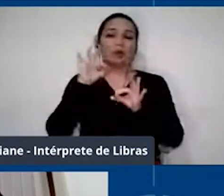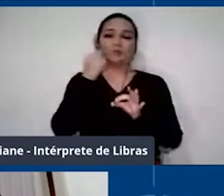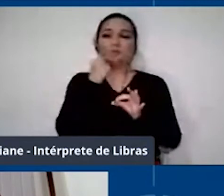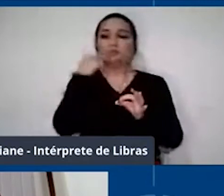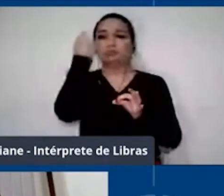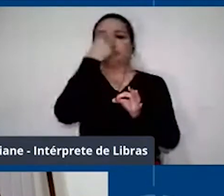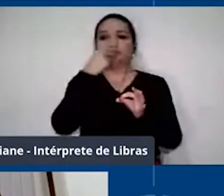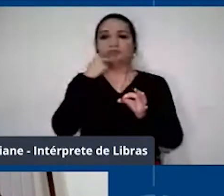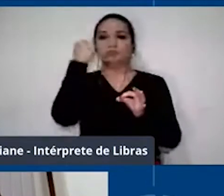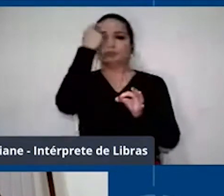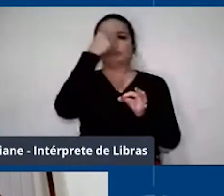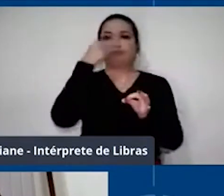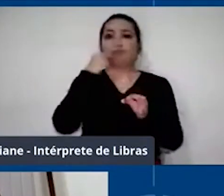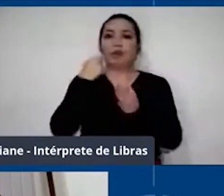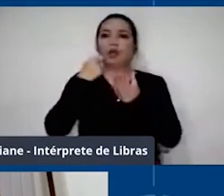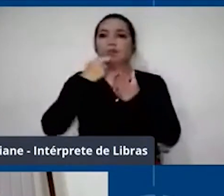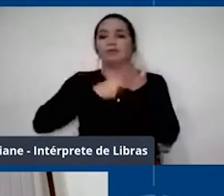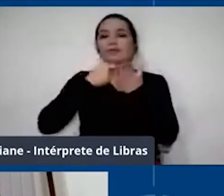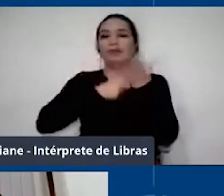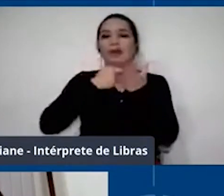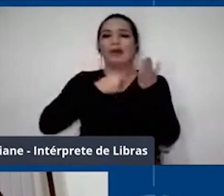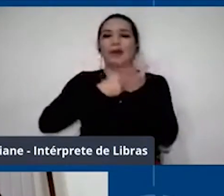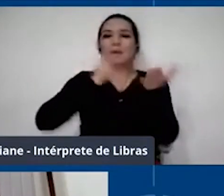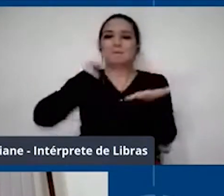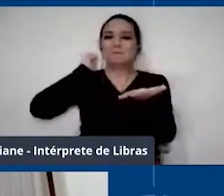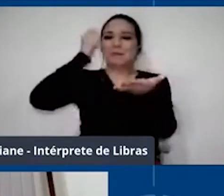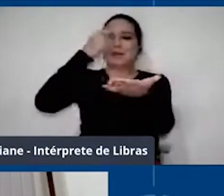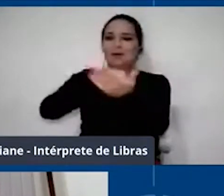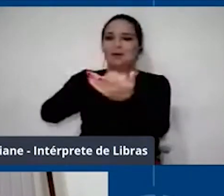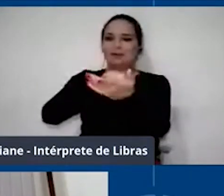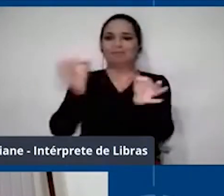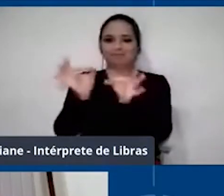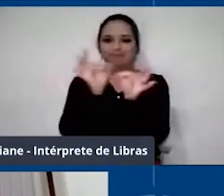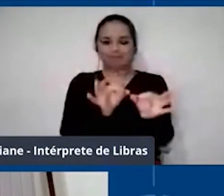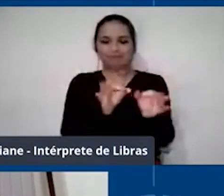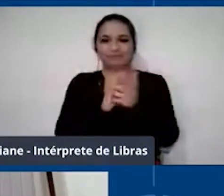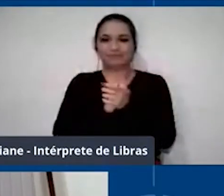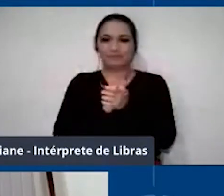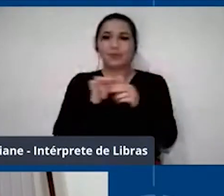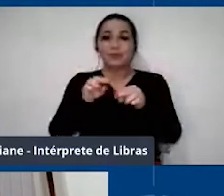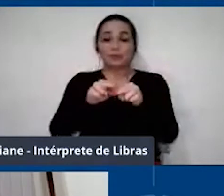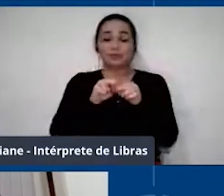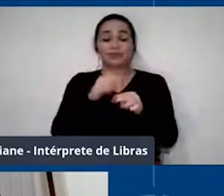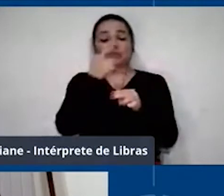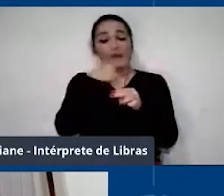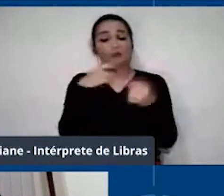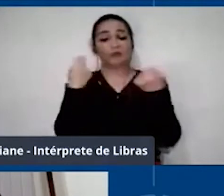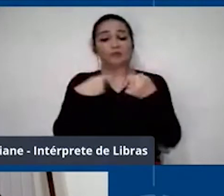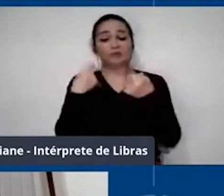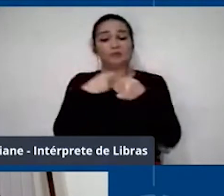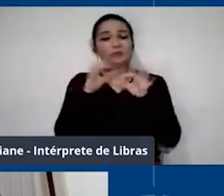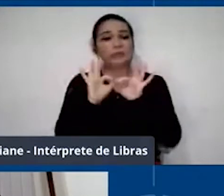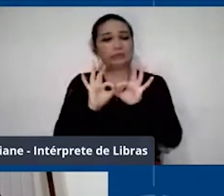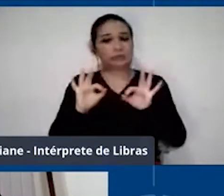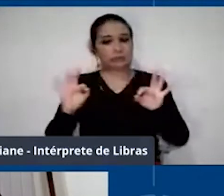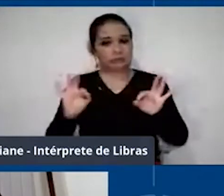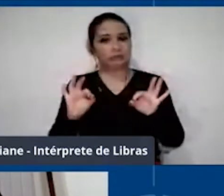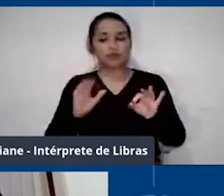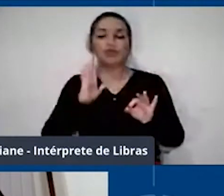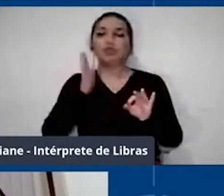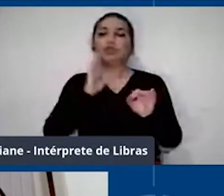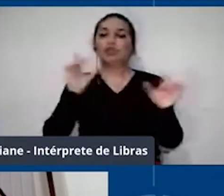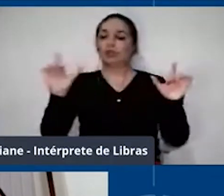os impostos para tentar pagar da forma correta, né? Então, no mínimo, uma simplificação já vai reduzir bastante o custo,